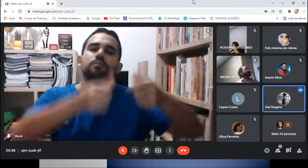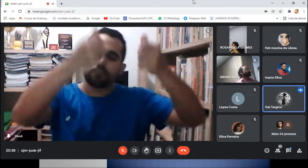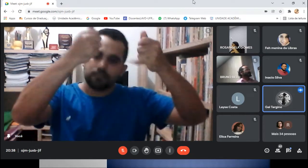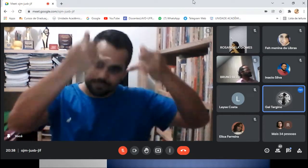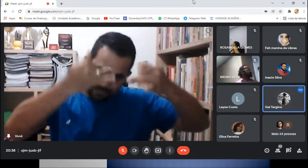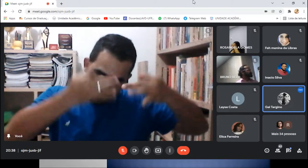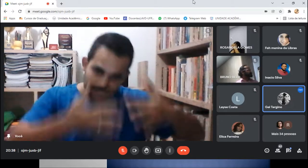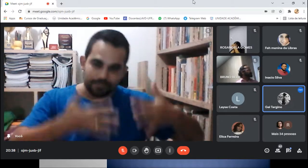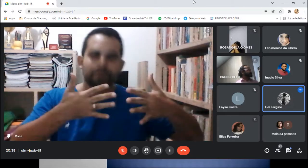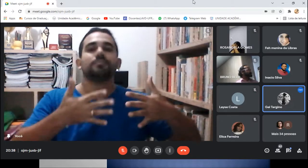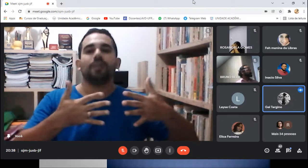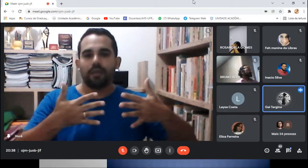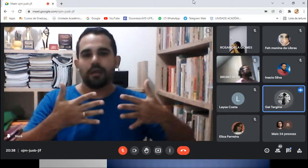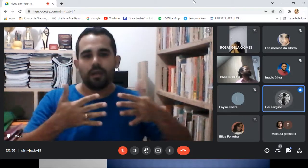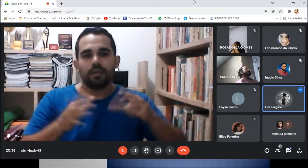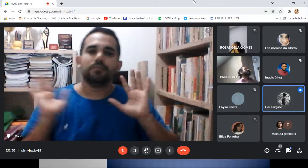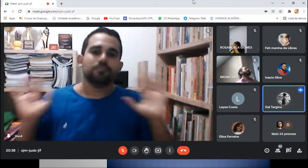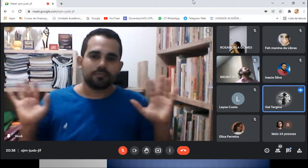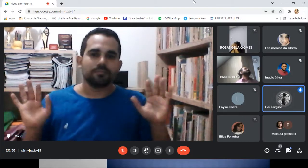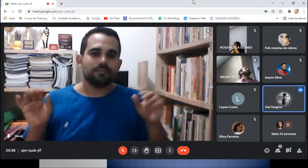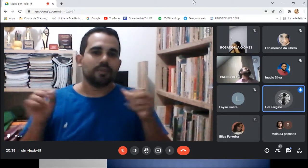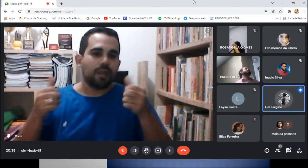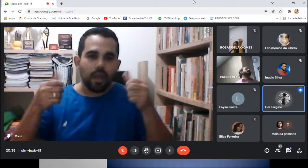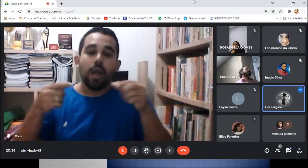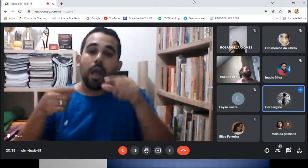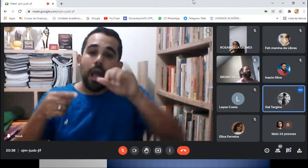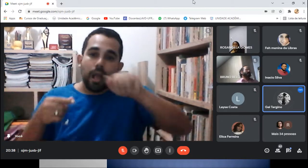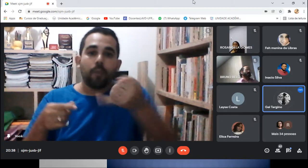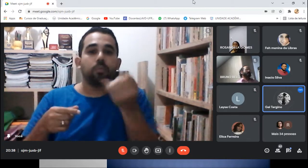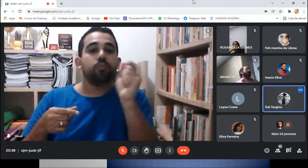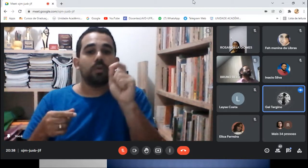sigmologia? Então, eu expliquei, né?